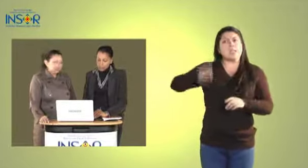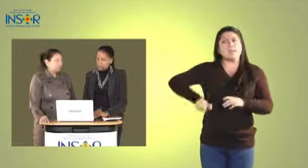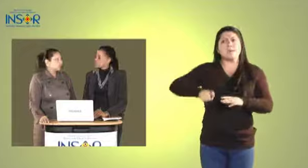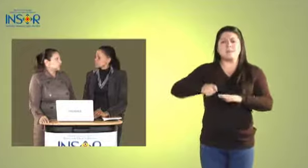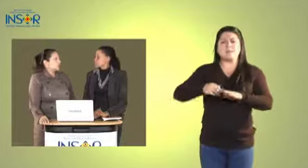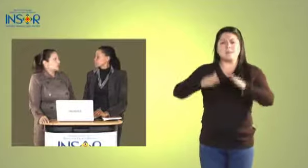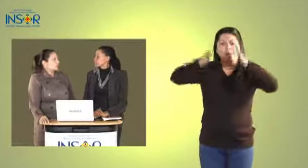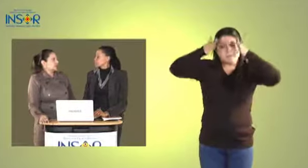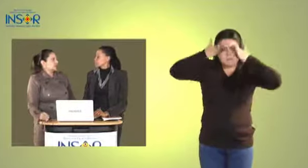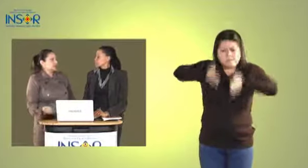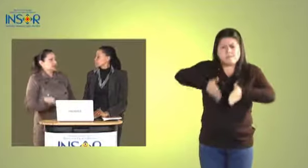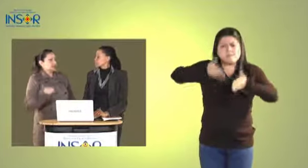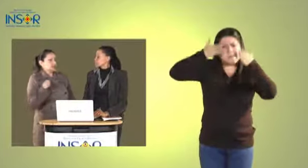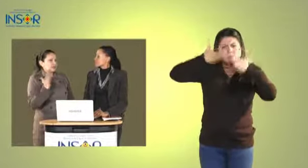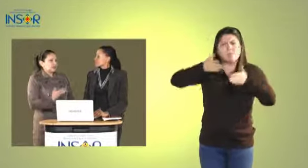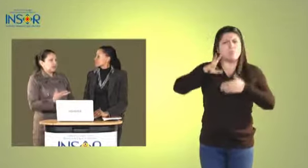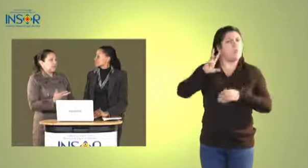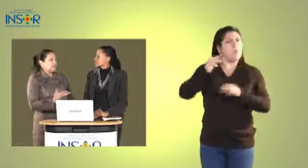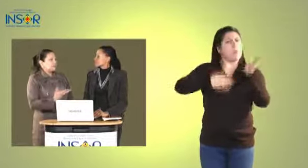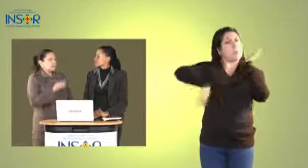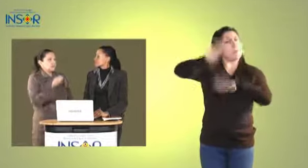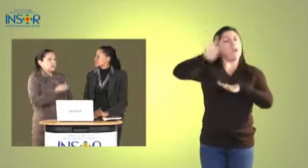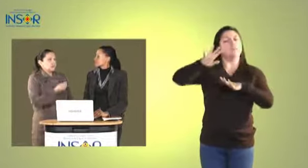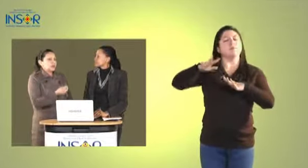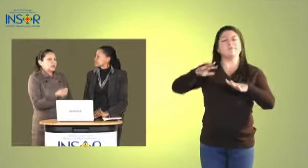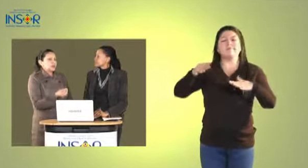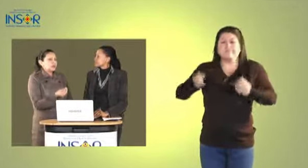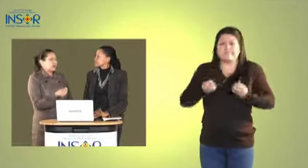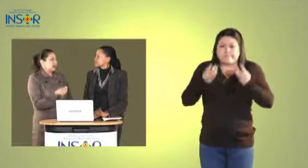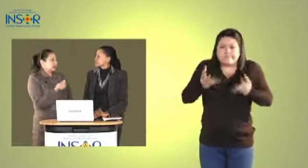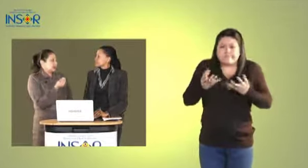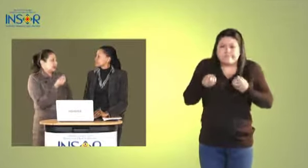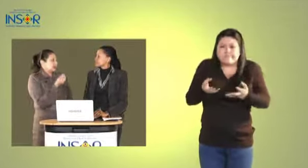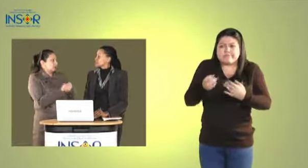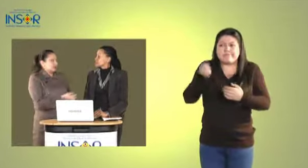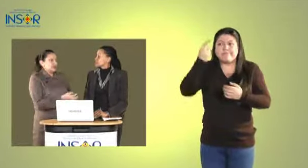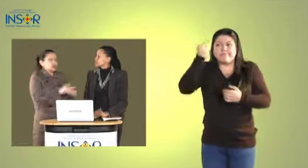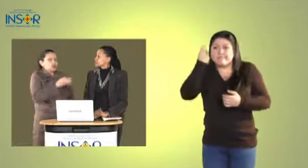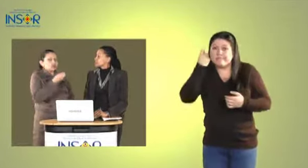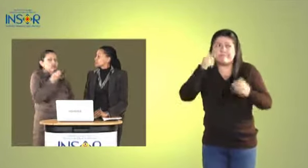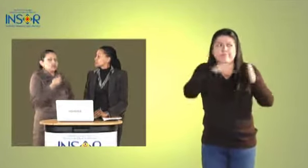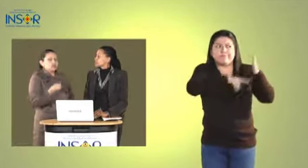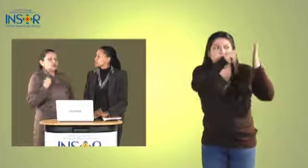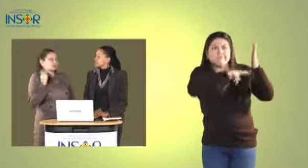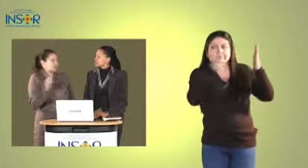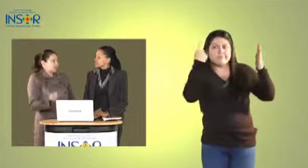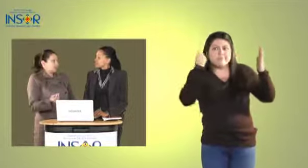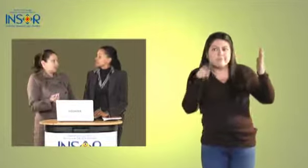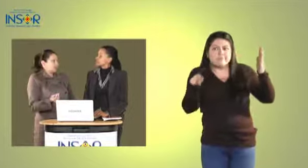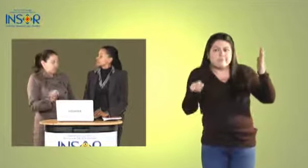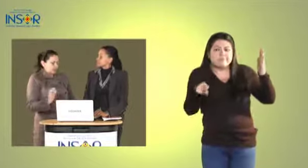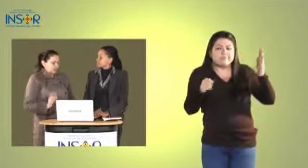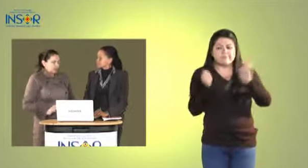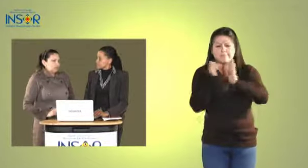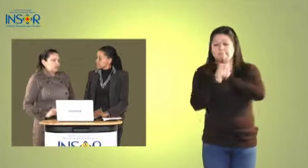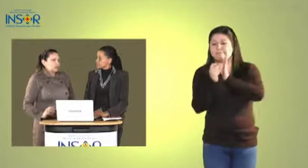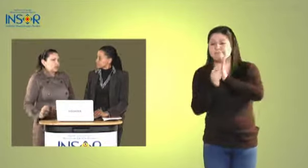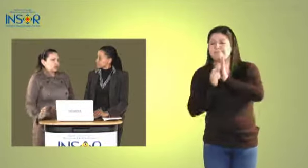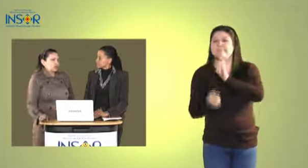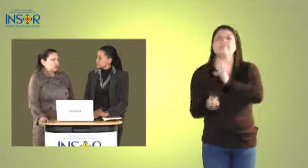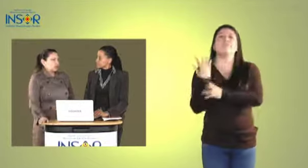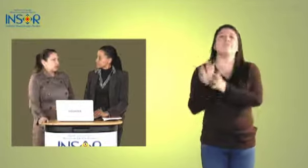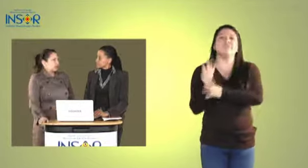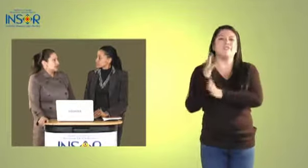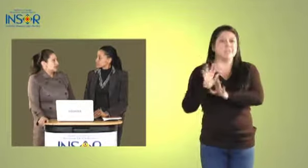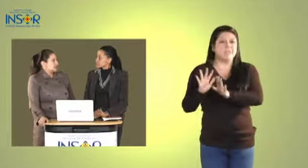deba dedicar mucho tiempo. Creo que hay que dedicar más energía a la comprensión real de lo que se está leyendo o lo que se quiere producir.